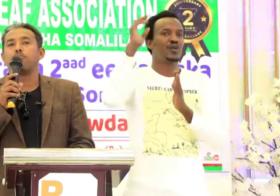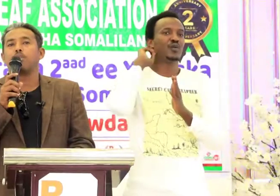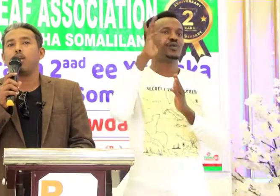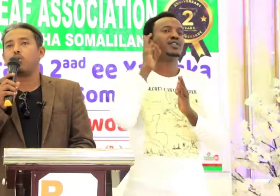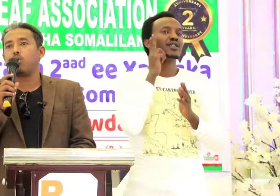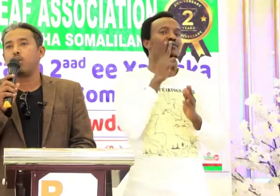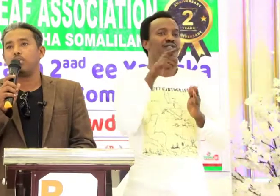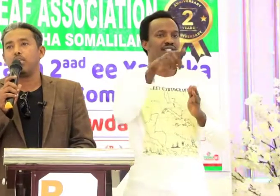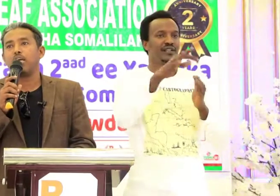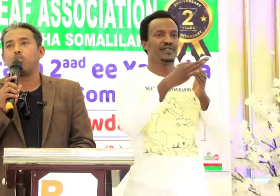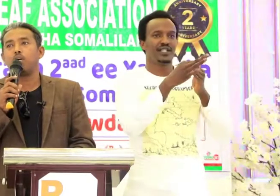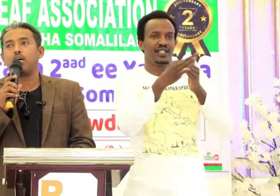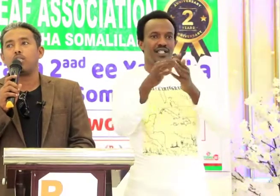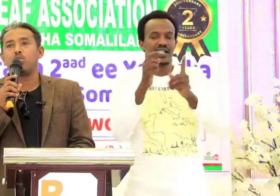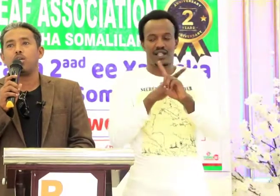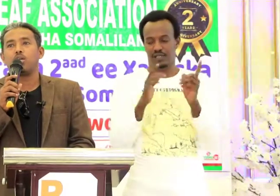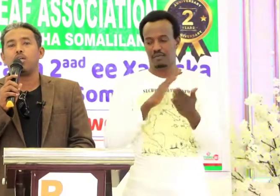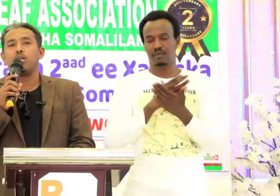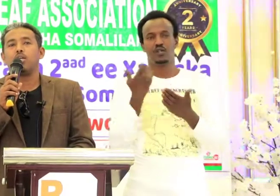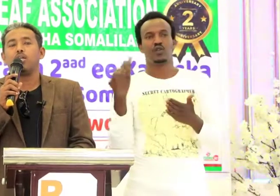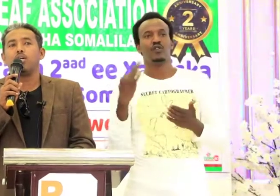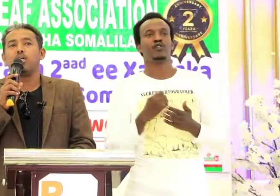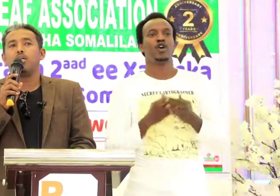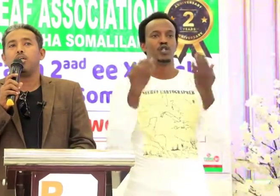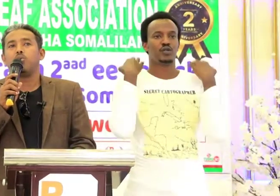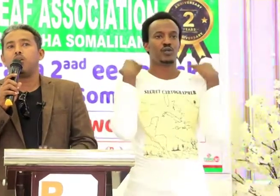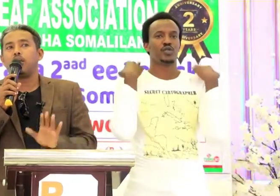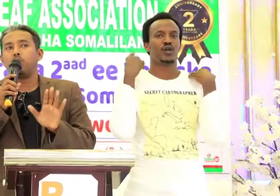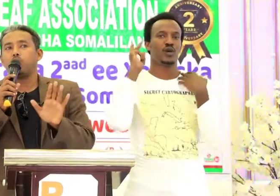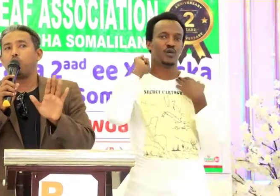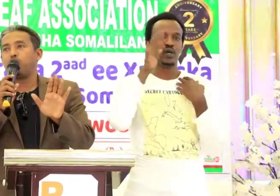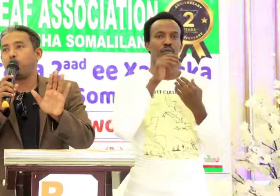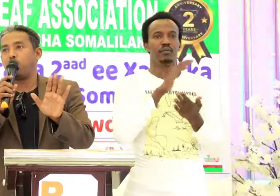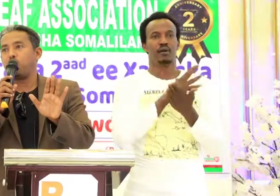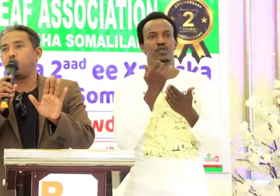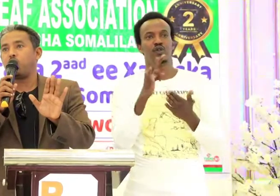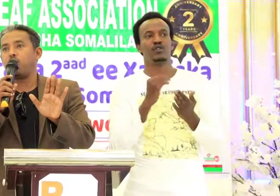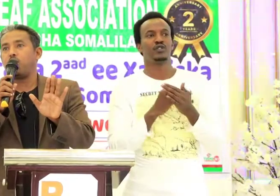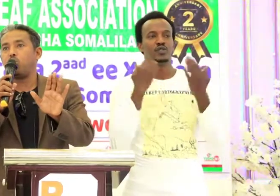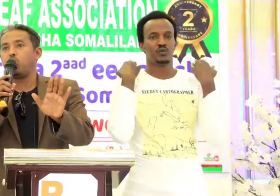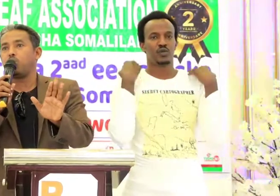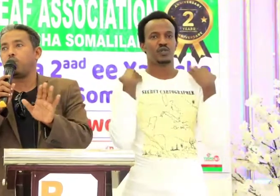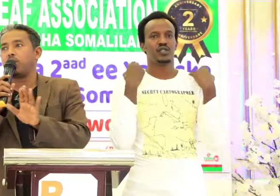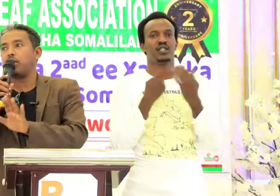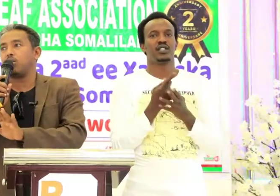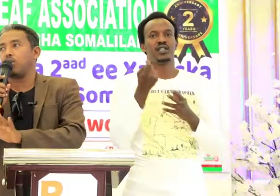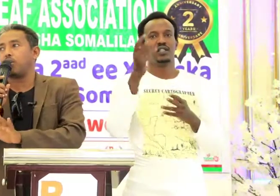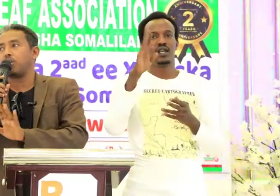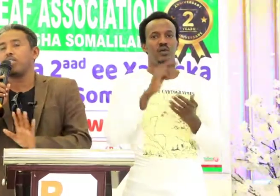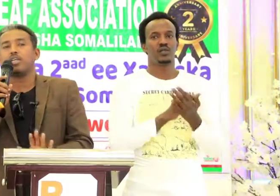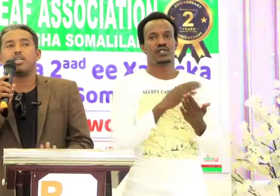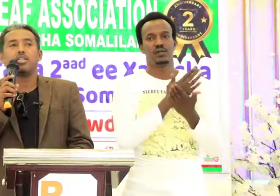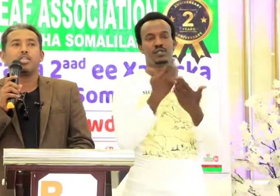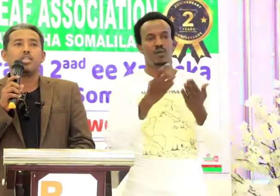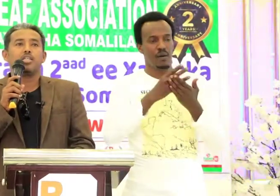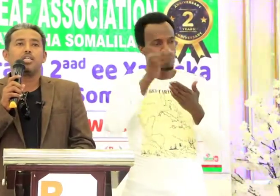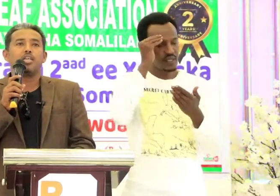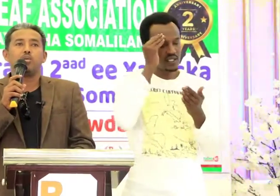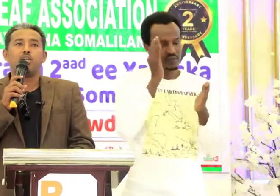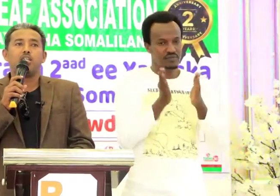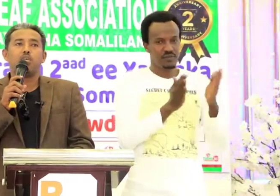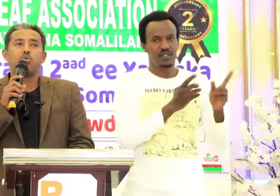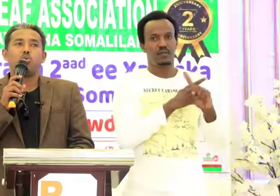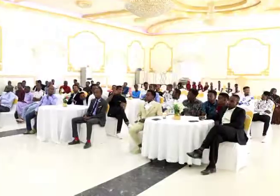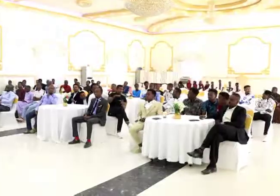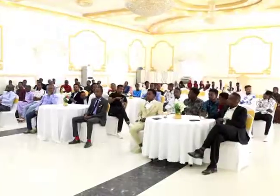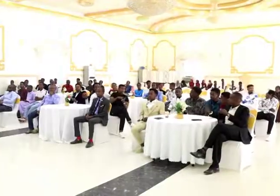qabto. Anigu qaybta ciyaaraha ma ka hadli doonaa, waana qaybta ugu firfircoon hawluhooda marka laga tago waxbarashada.